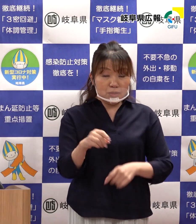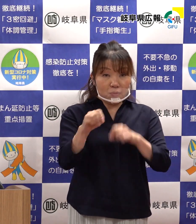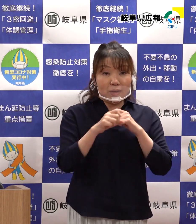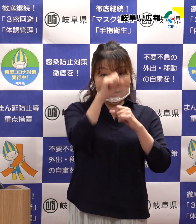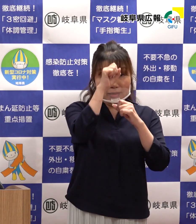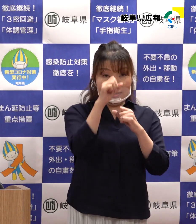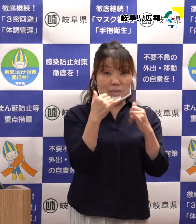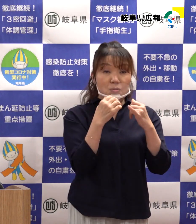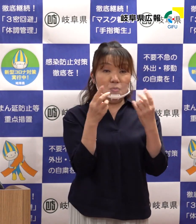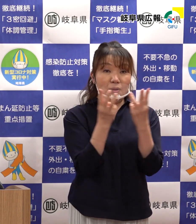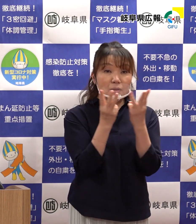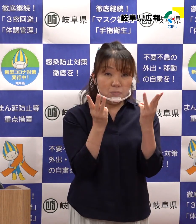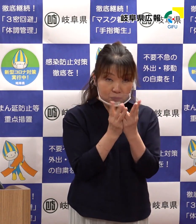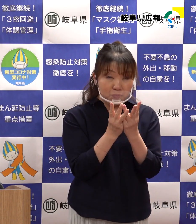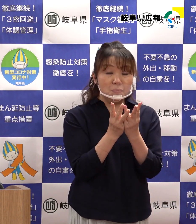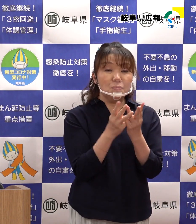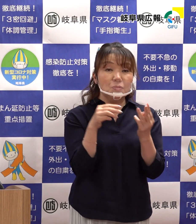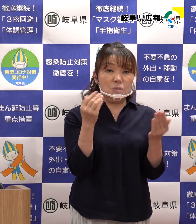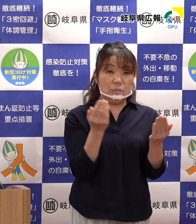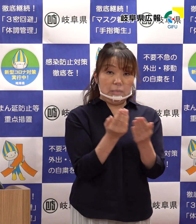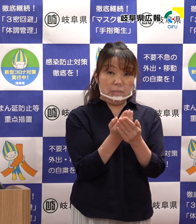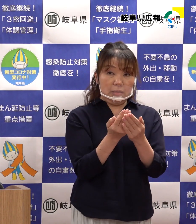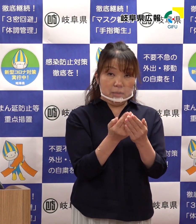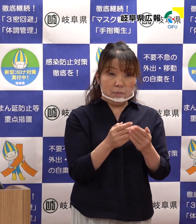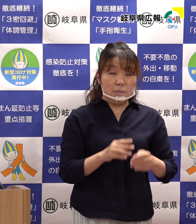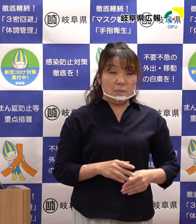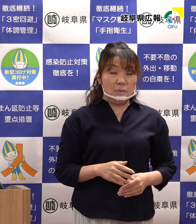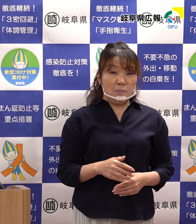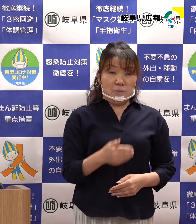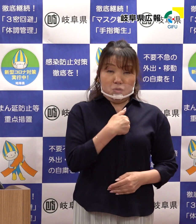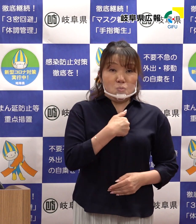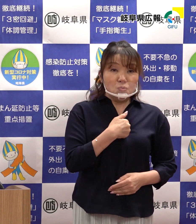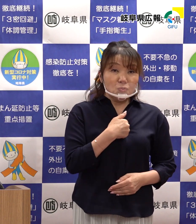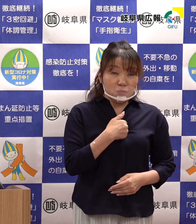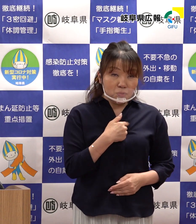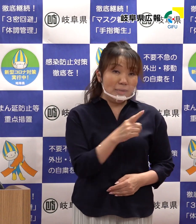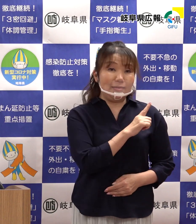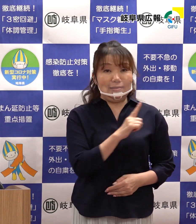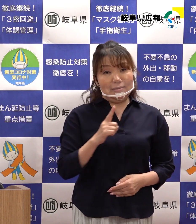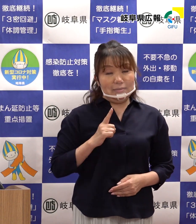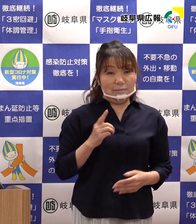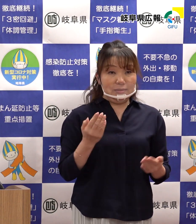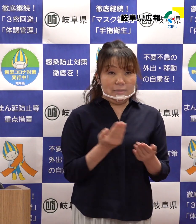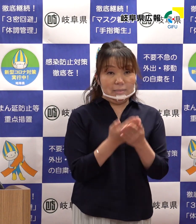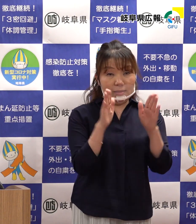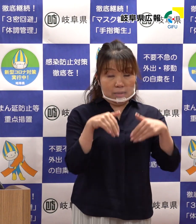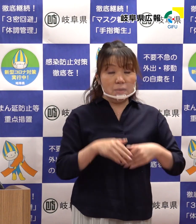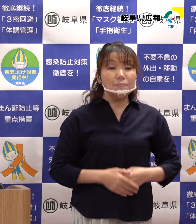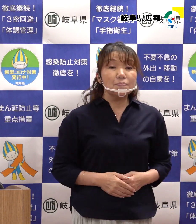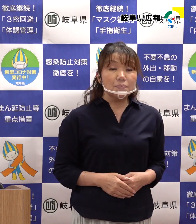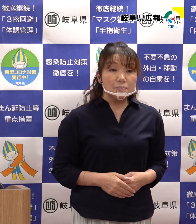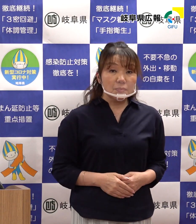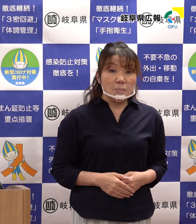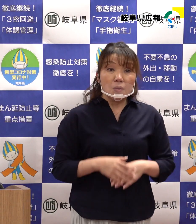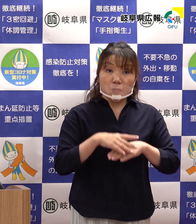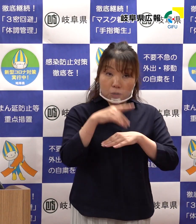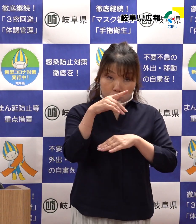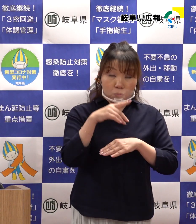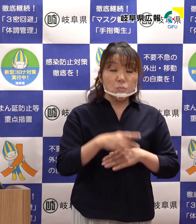変いろんな意味で、衝撃的な一日でございました。ま